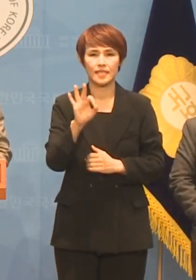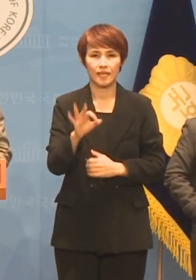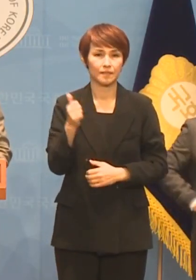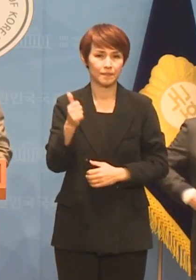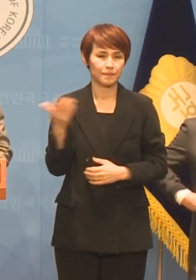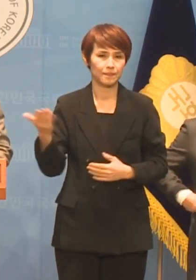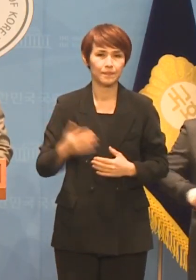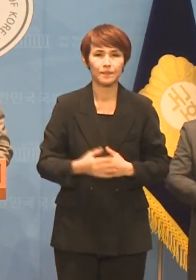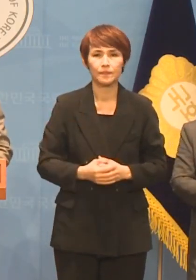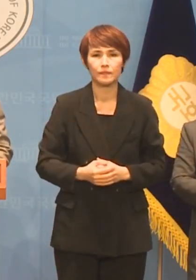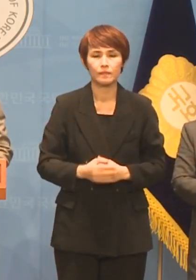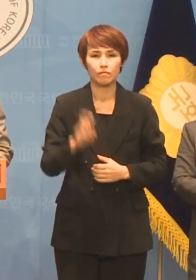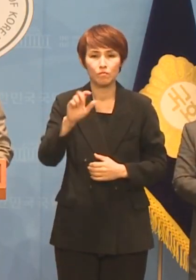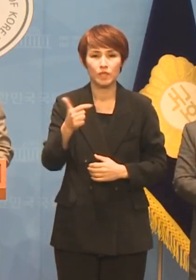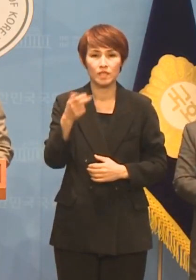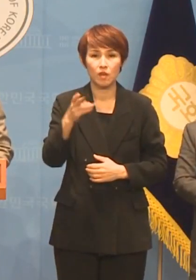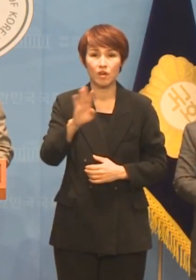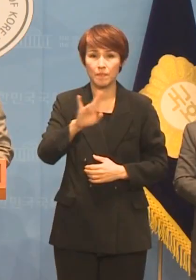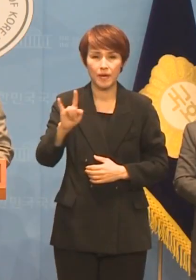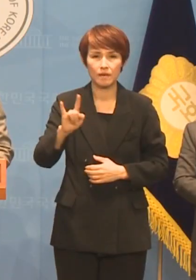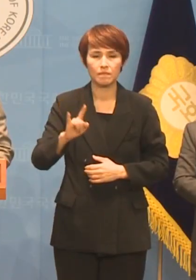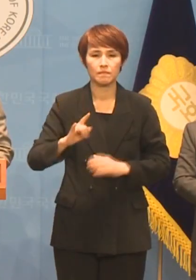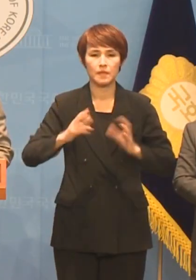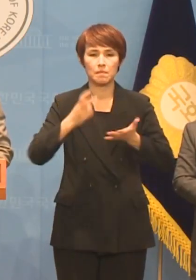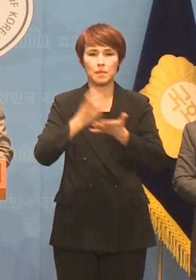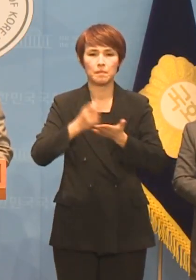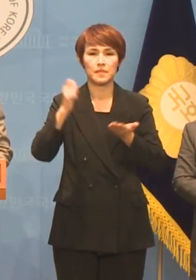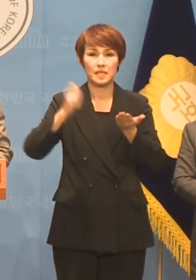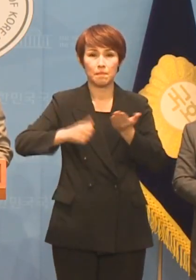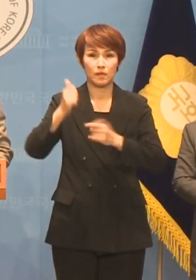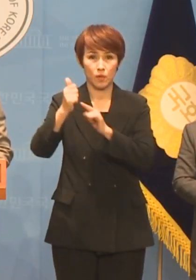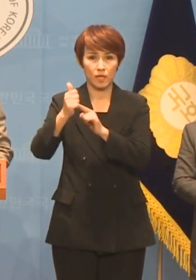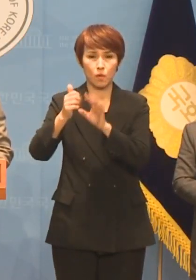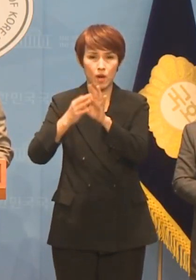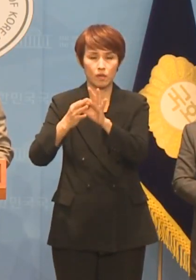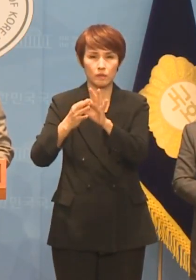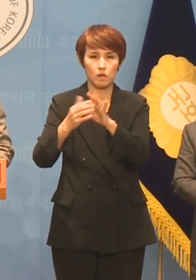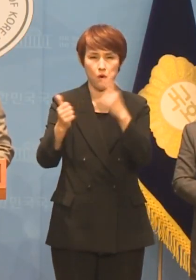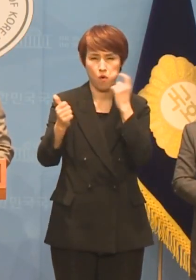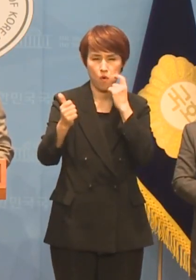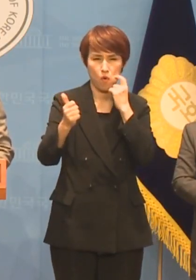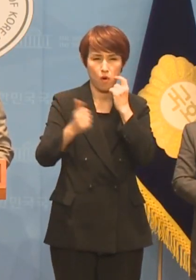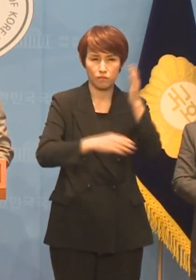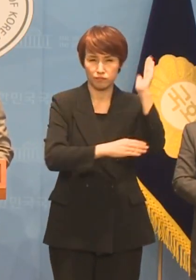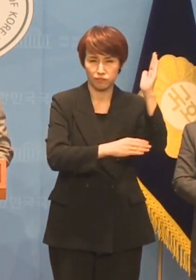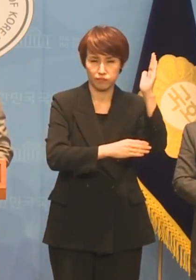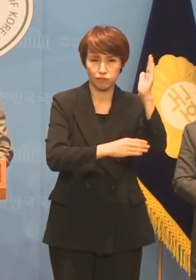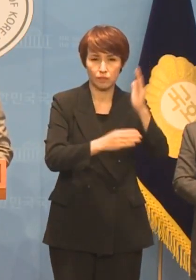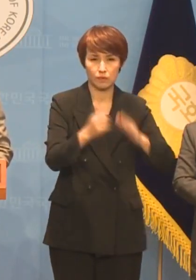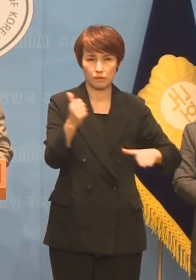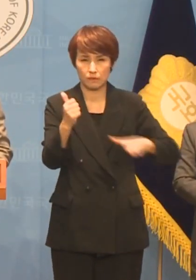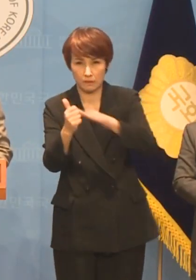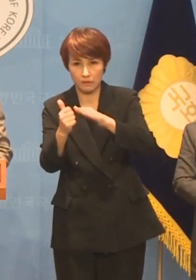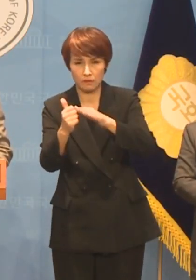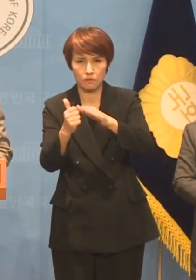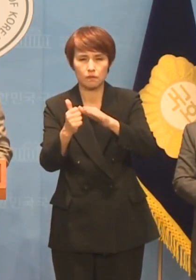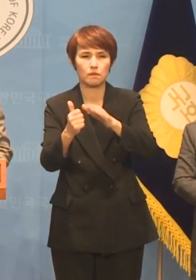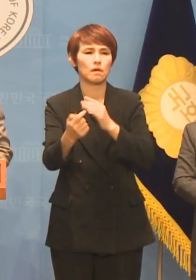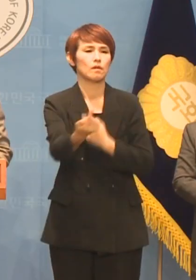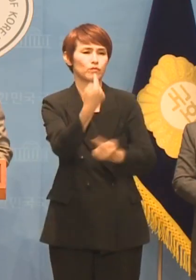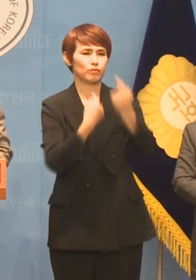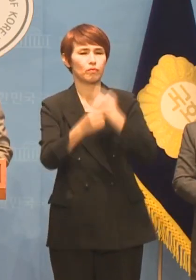양문석입니다. 문영배 헌법재판관을 겨냥한 허위사실과 비방이 집중적으로 신고되고